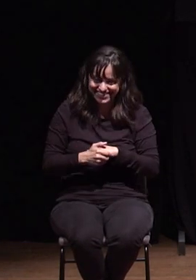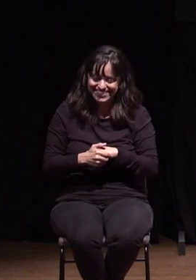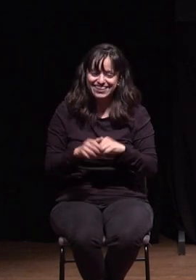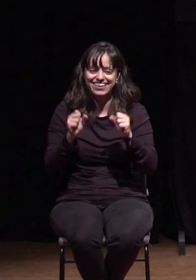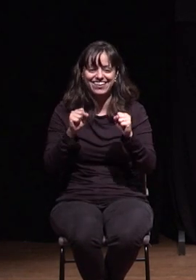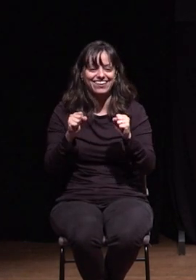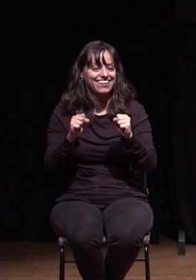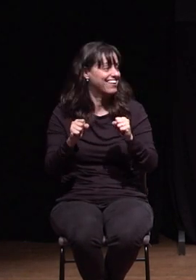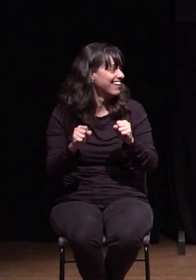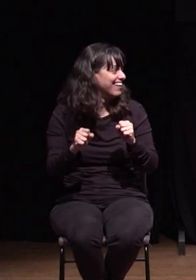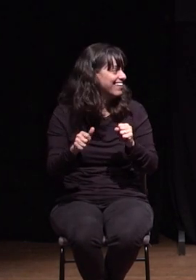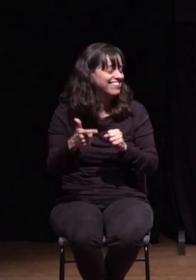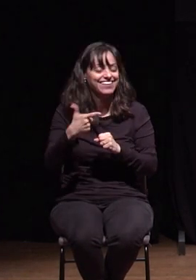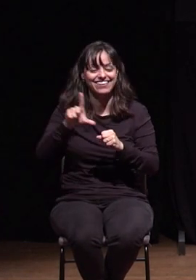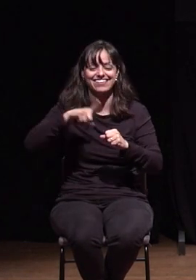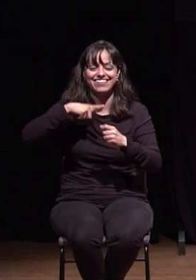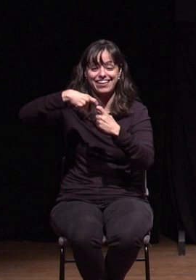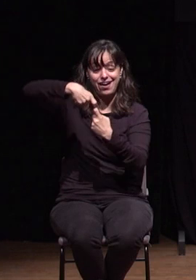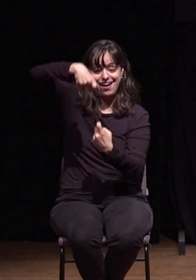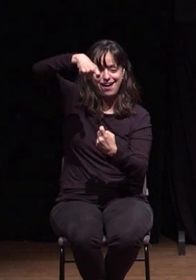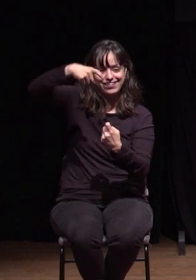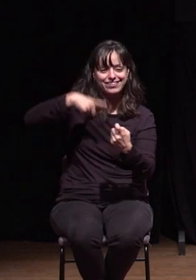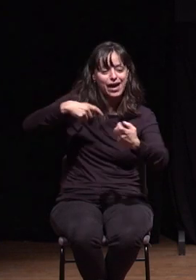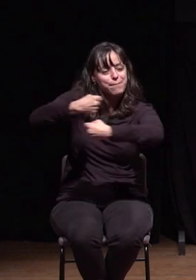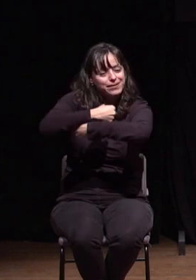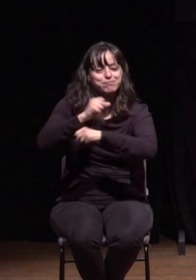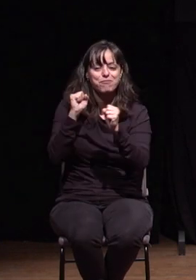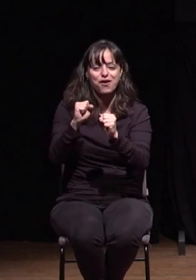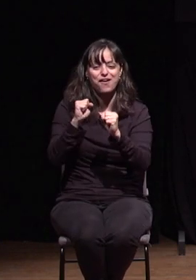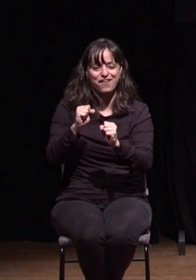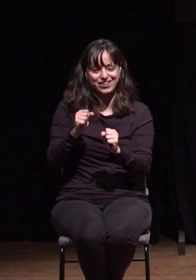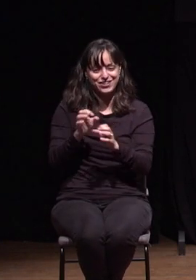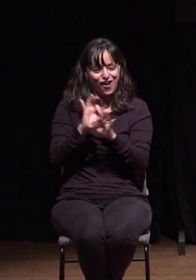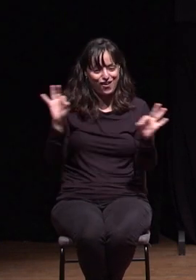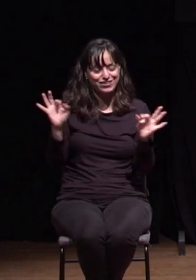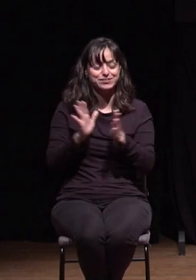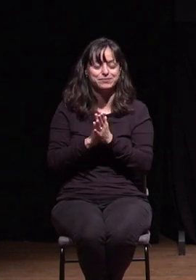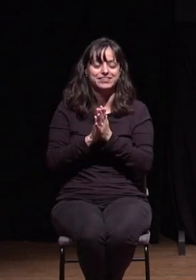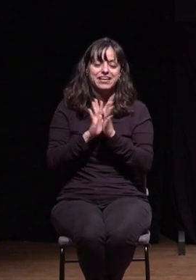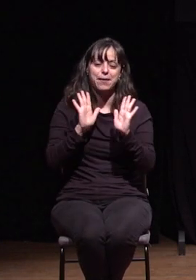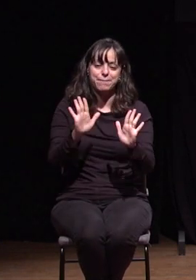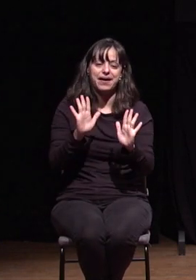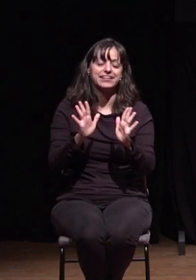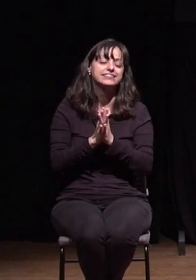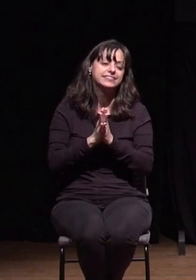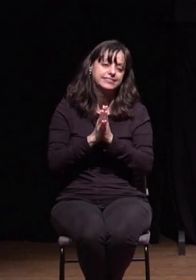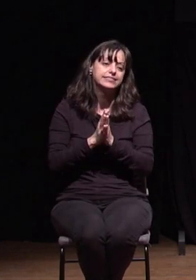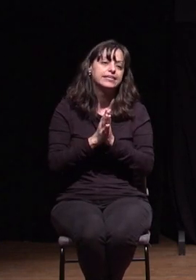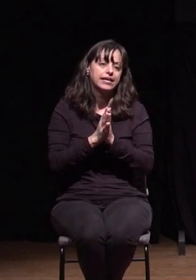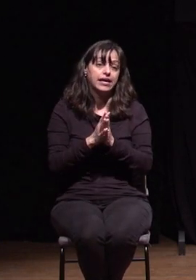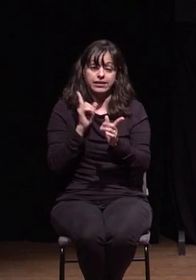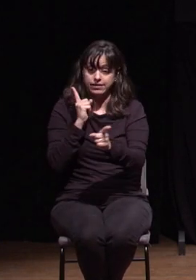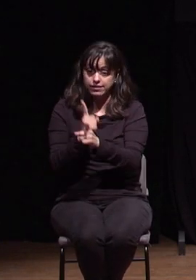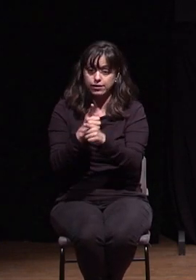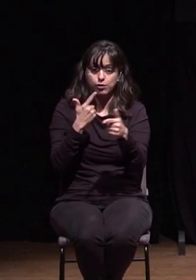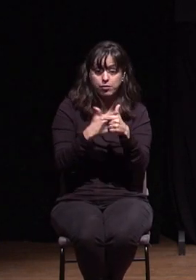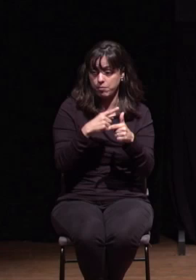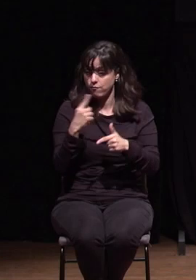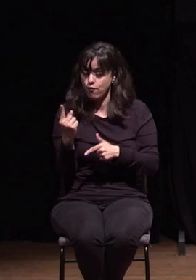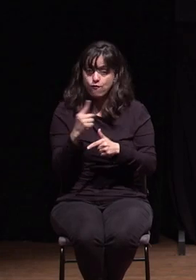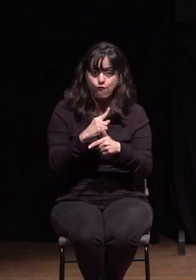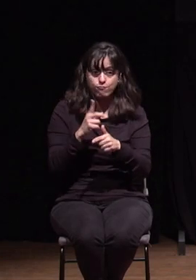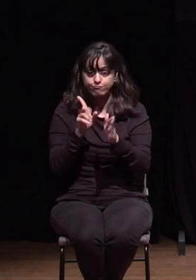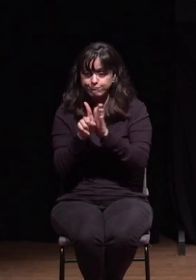tiro, ele está ótimo. Tá? Eu só quis contar essa história para contar como foi o processo, né? A gente identificou um problema, foi, voltou, mas,